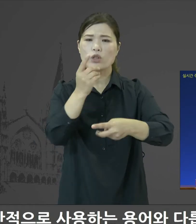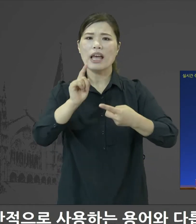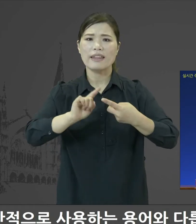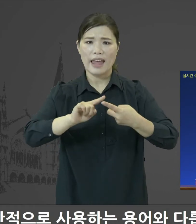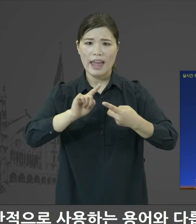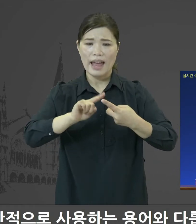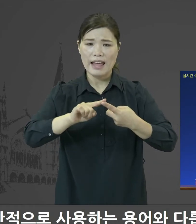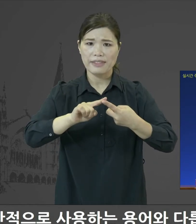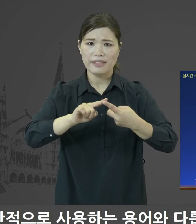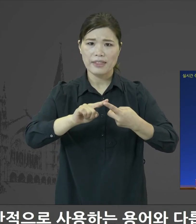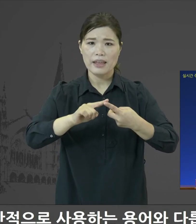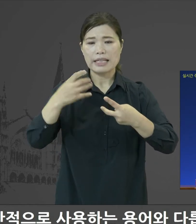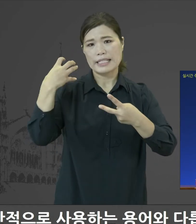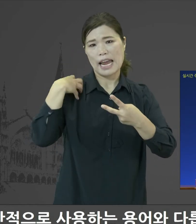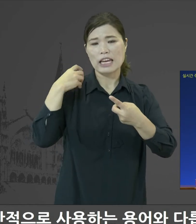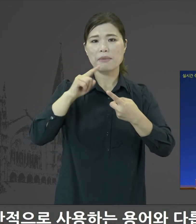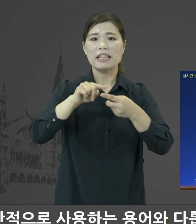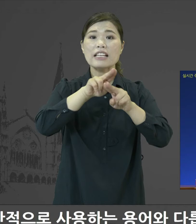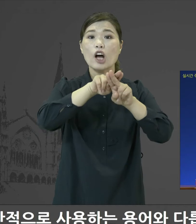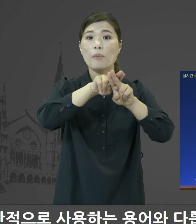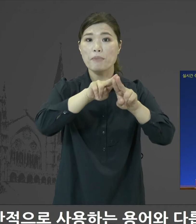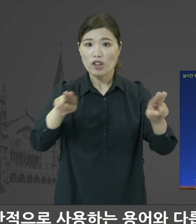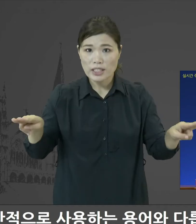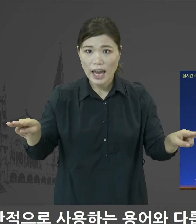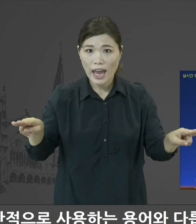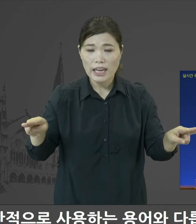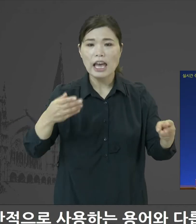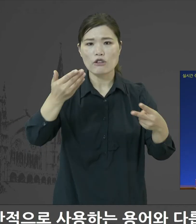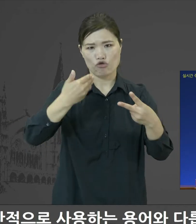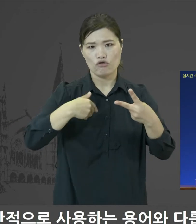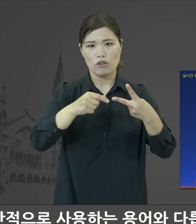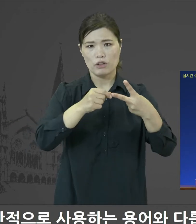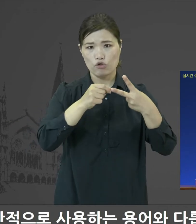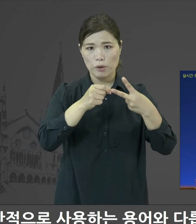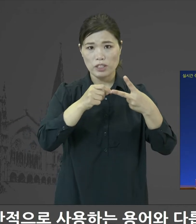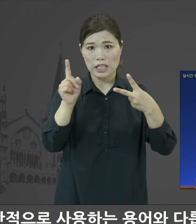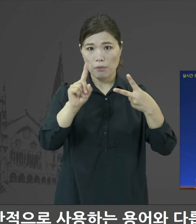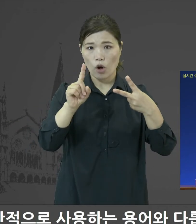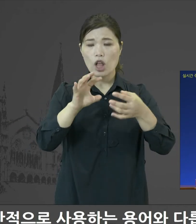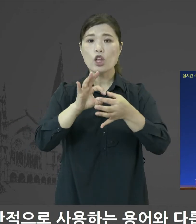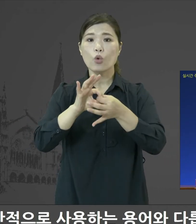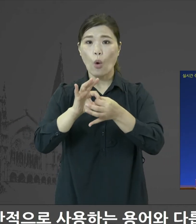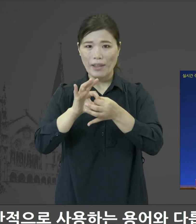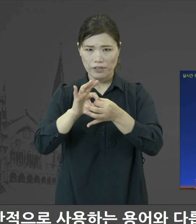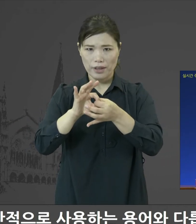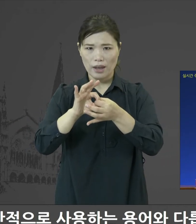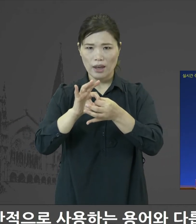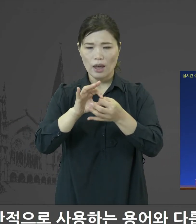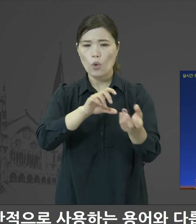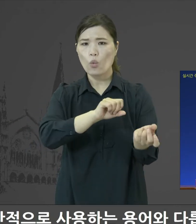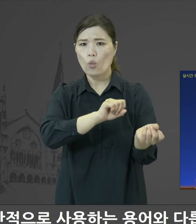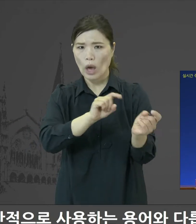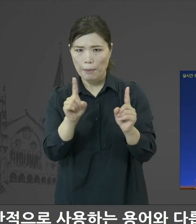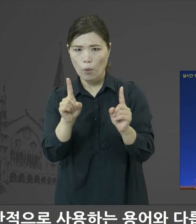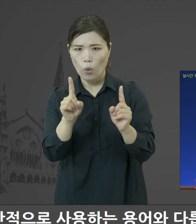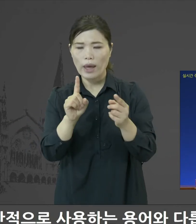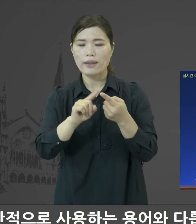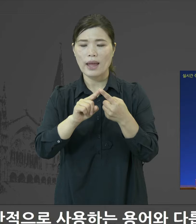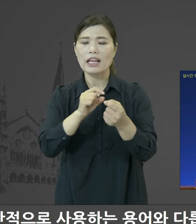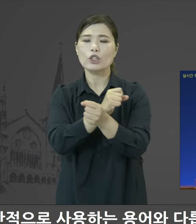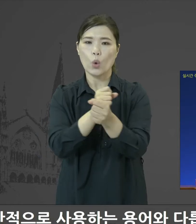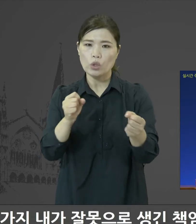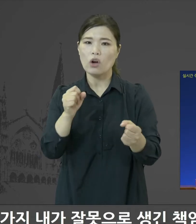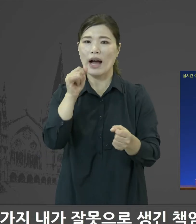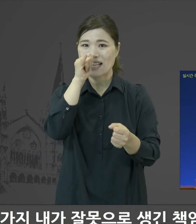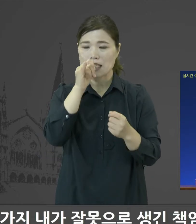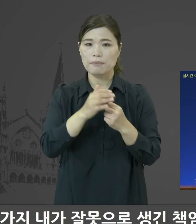책임을 면제해 주는 용서가 있고요, 그 다음 관계를 회복하는 용서가 있다 말씀드렸습니다. 오늘